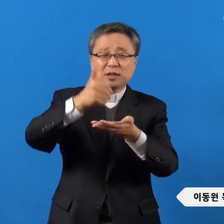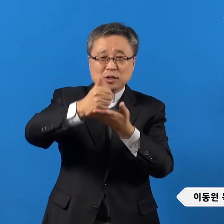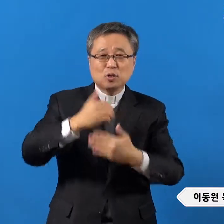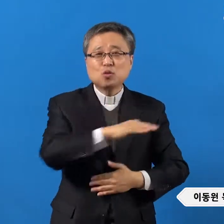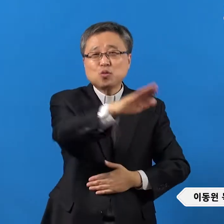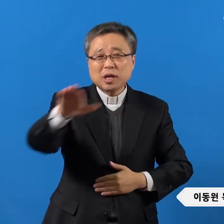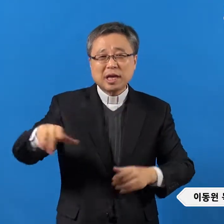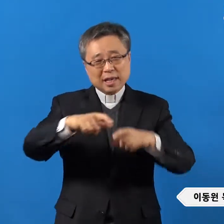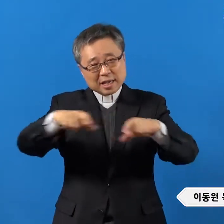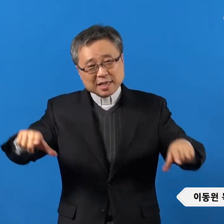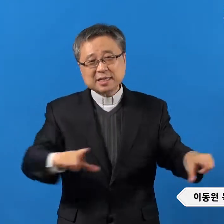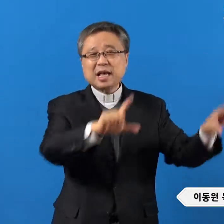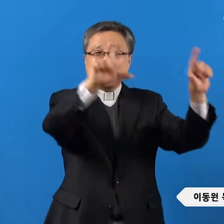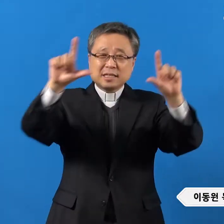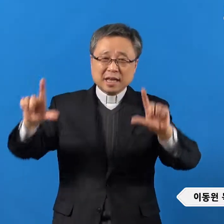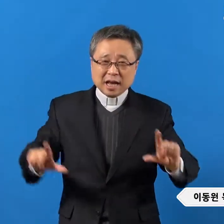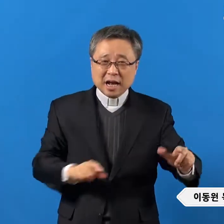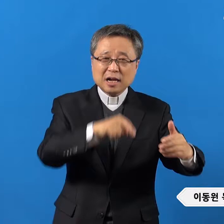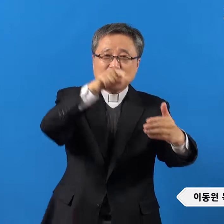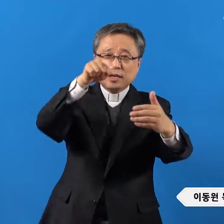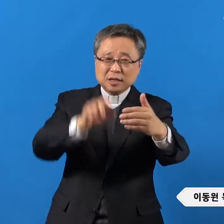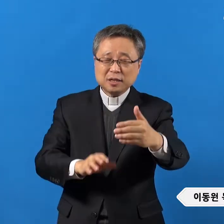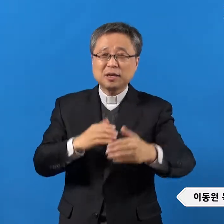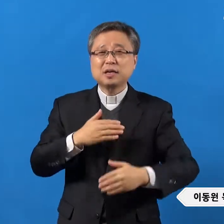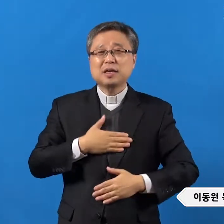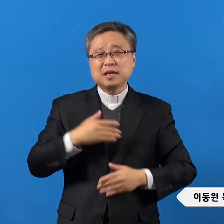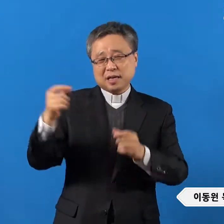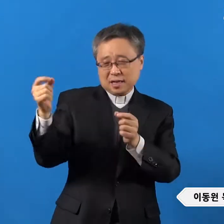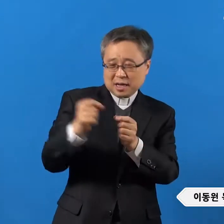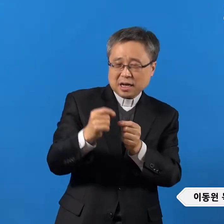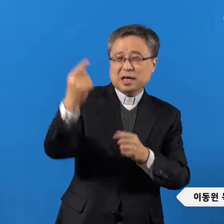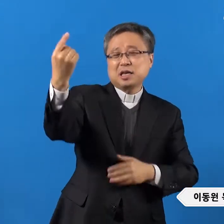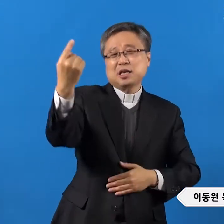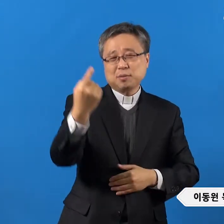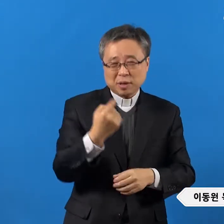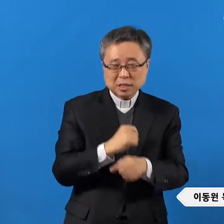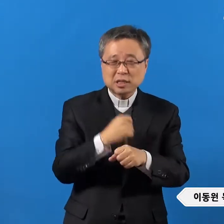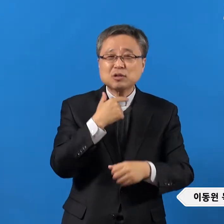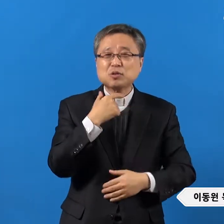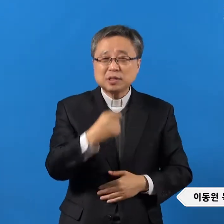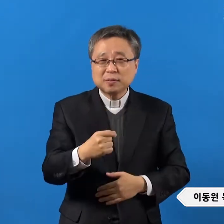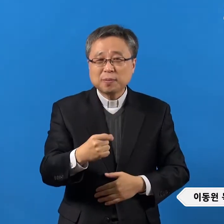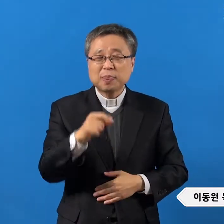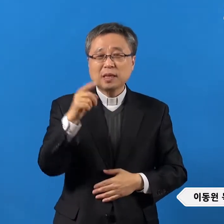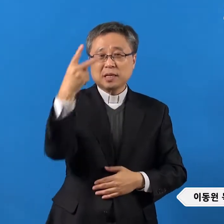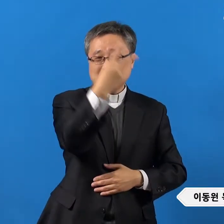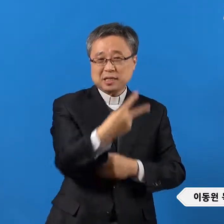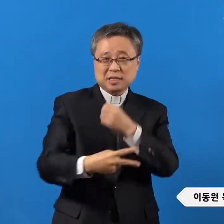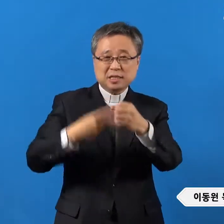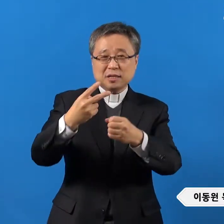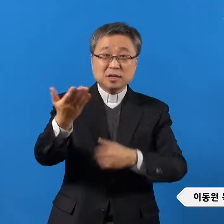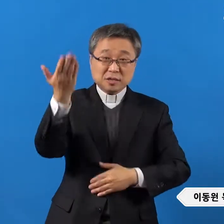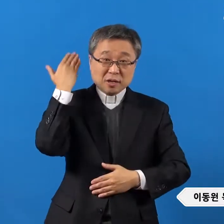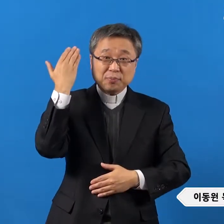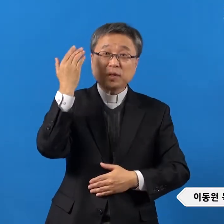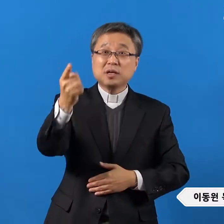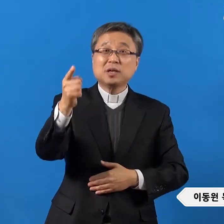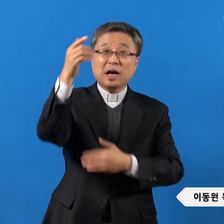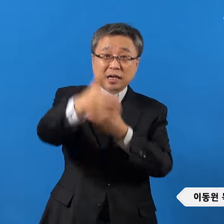일상 속에, 우리가 살고 있는 일상 속에 가까이 임하시고자 2000년 전 그 하나님은 여러분과 저와